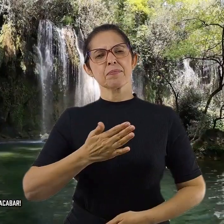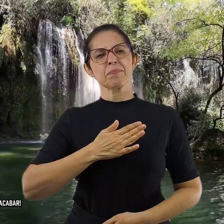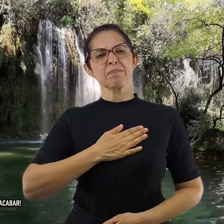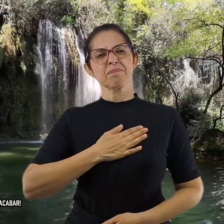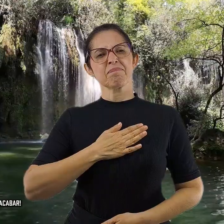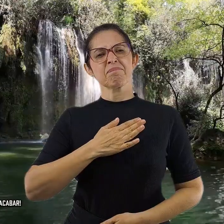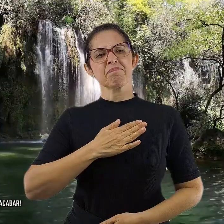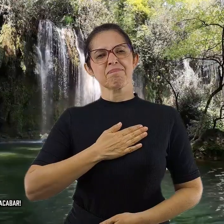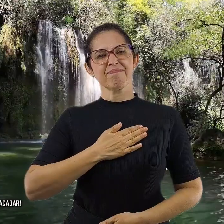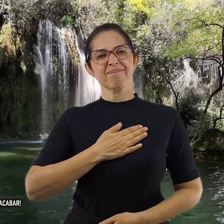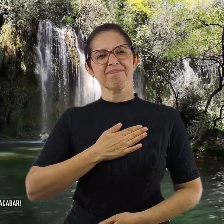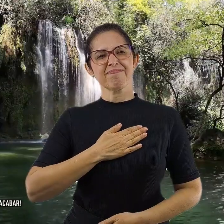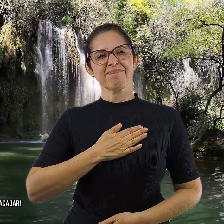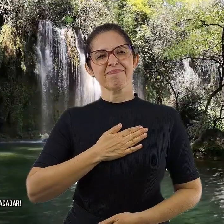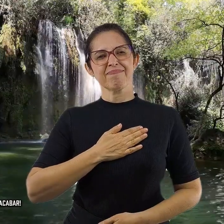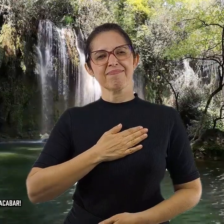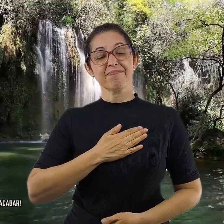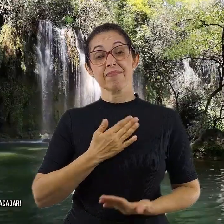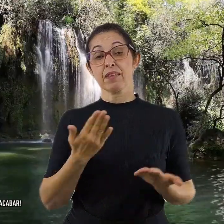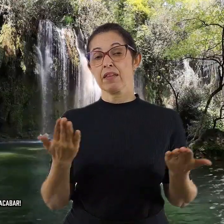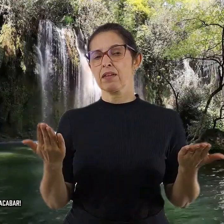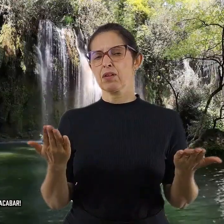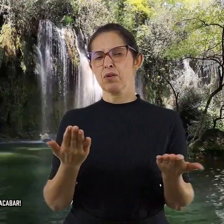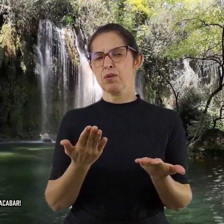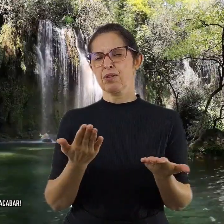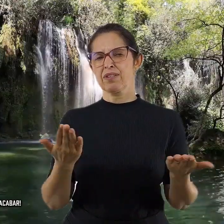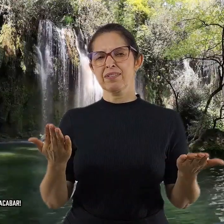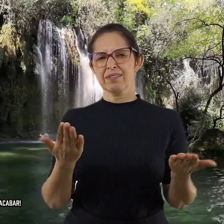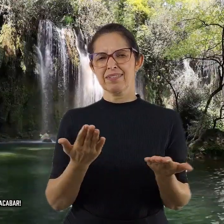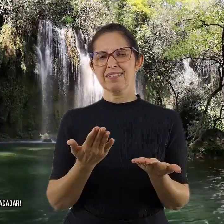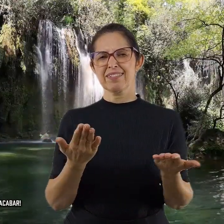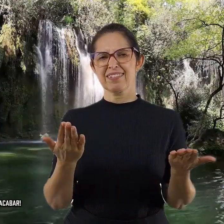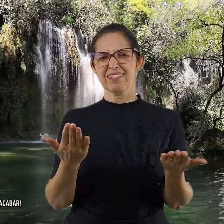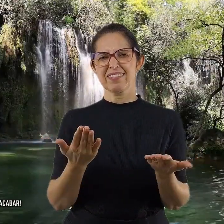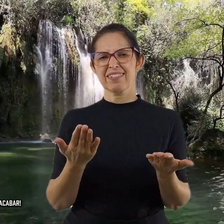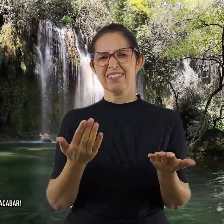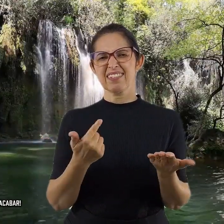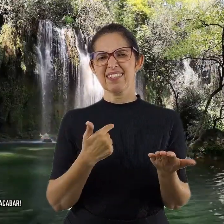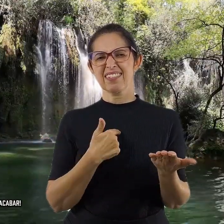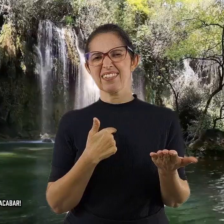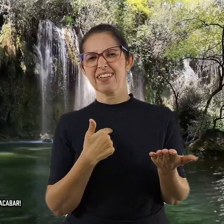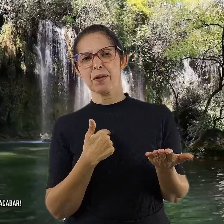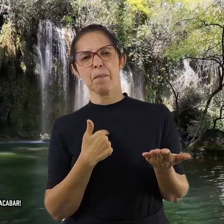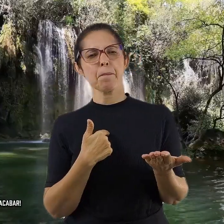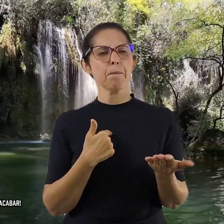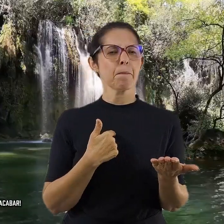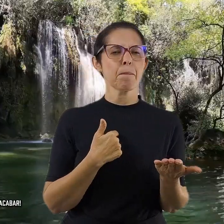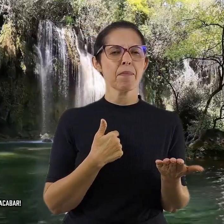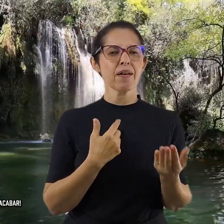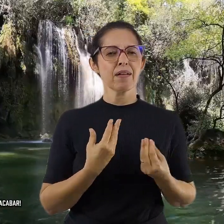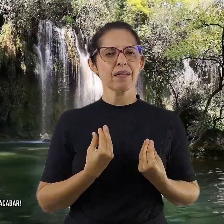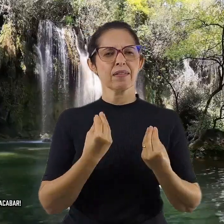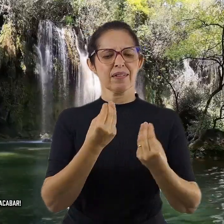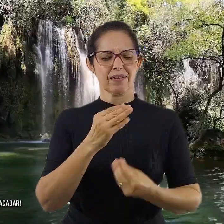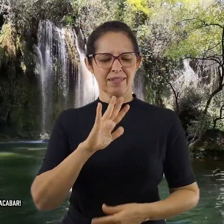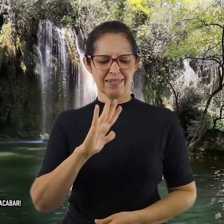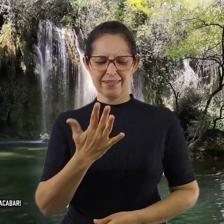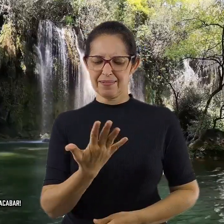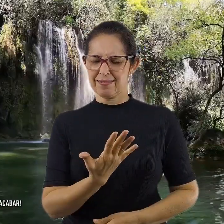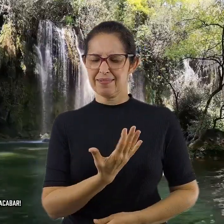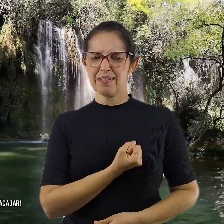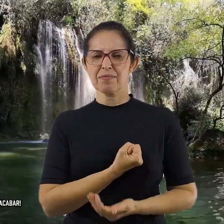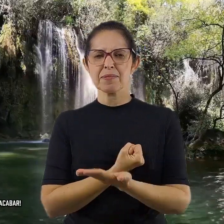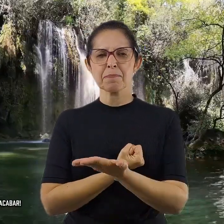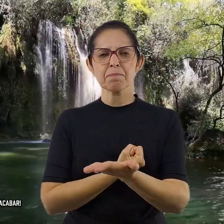Oxalá esse ele canta. nesta noite Roda esse canta cheio. eu curei almas aqui, Ala marracho, ala esse